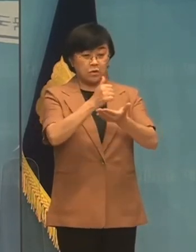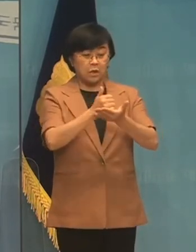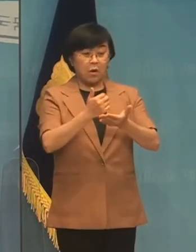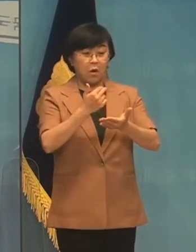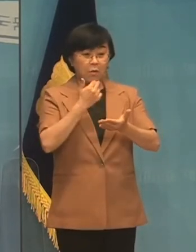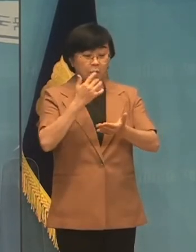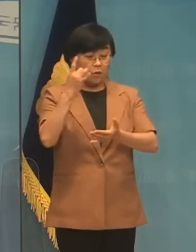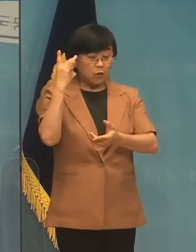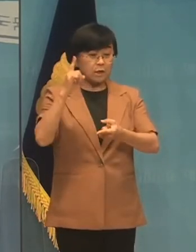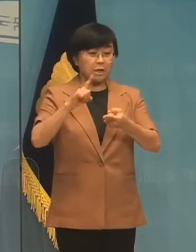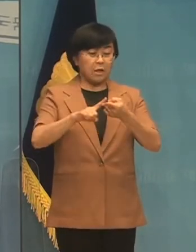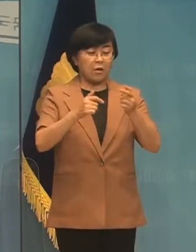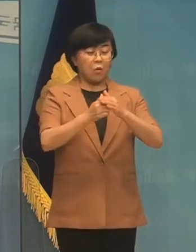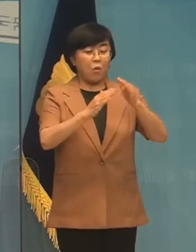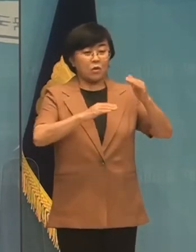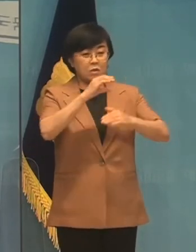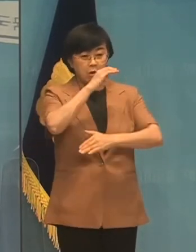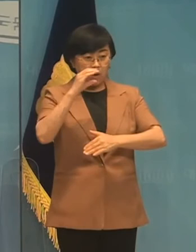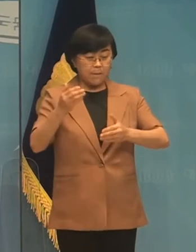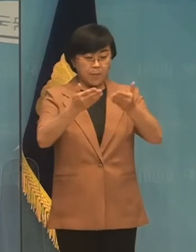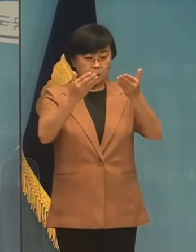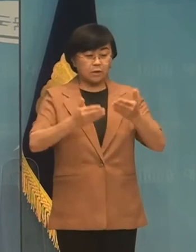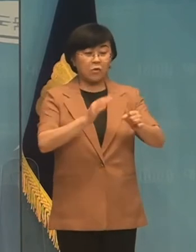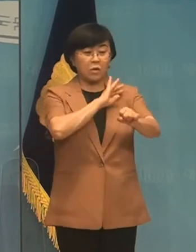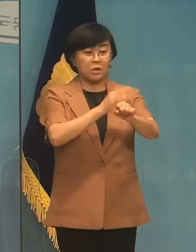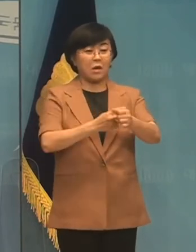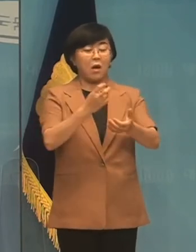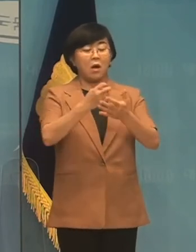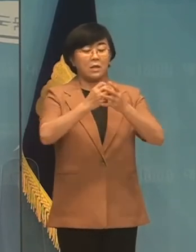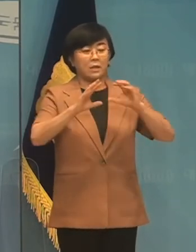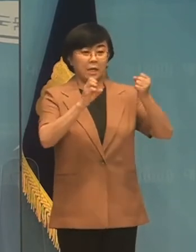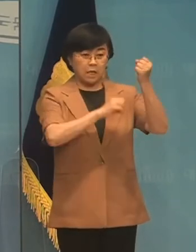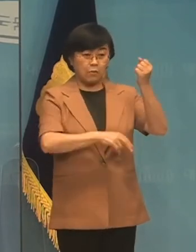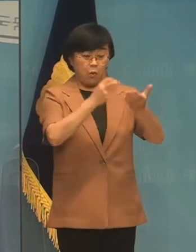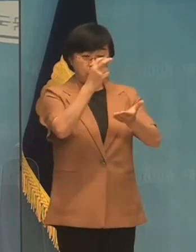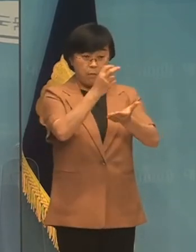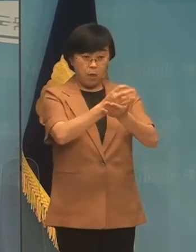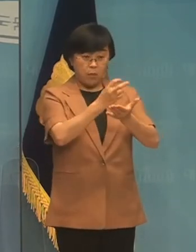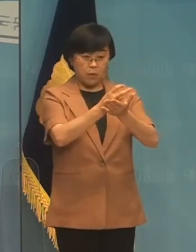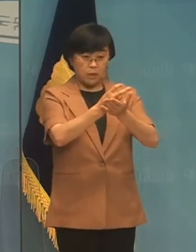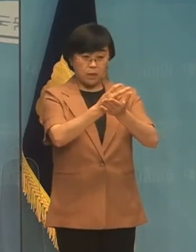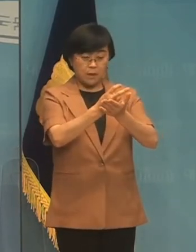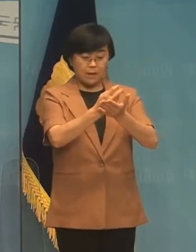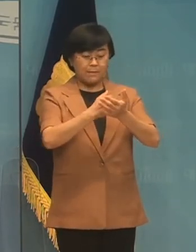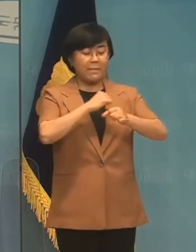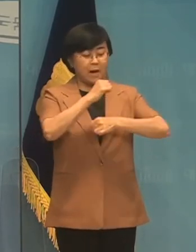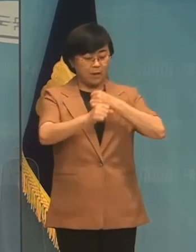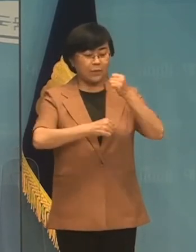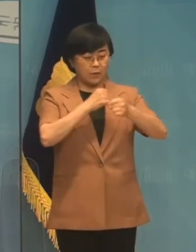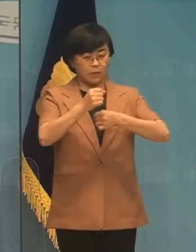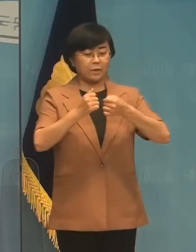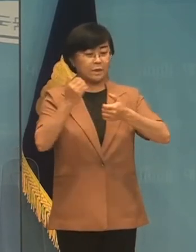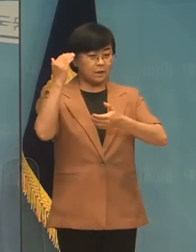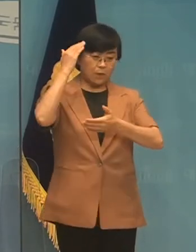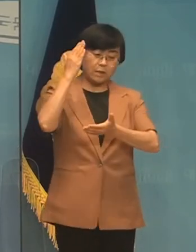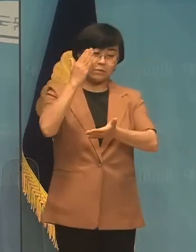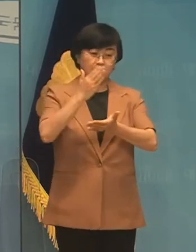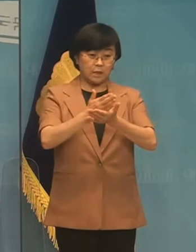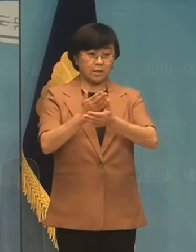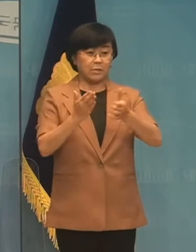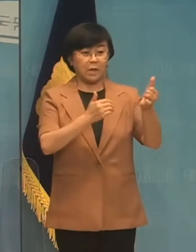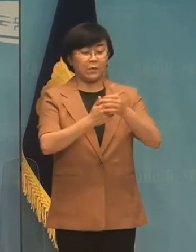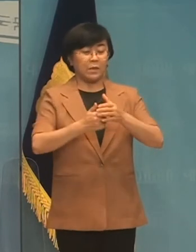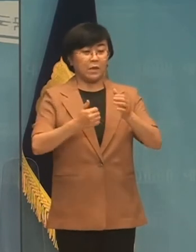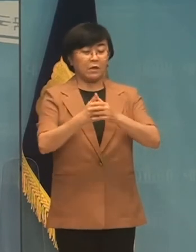원칙과 공정한 재판을 받을 권리라는 헌법상 기본권을 함부로 침해하지 않기를 바랍니다.